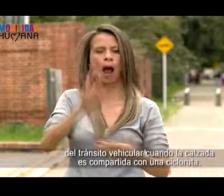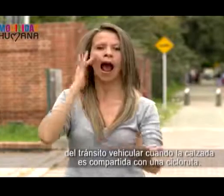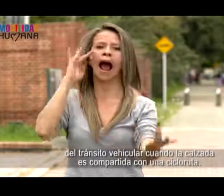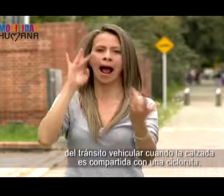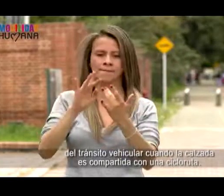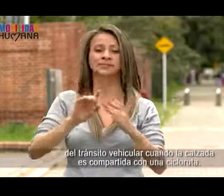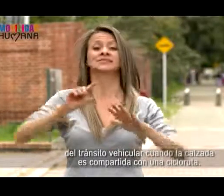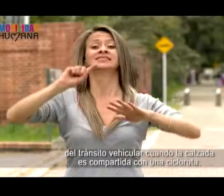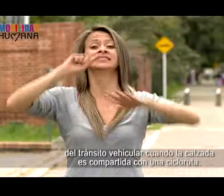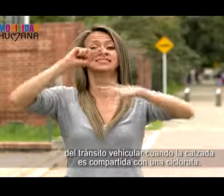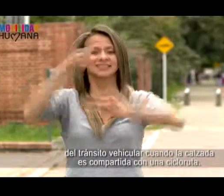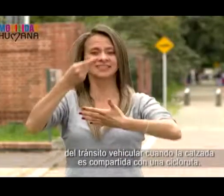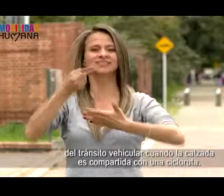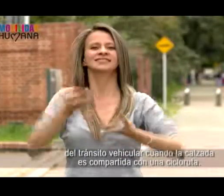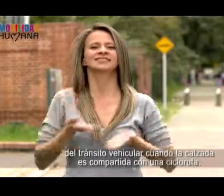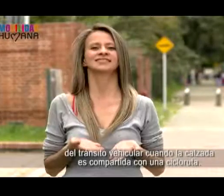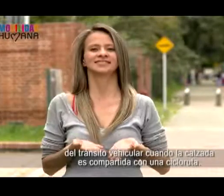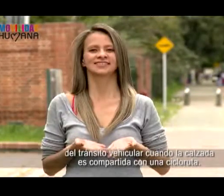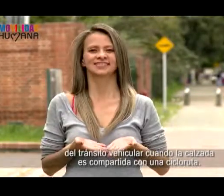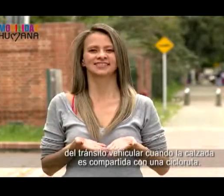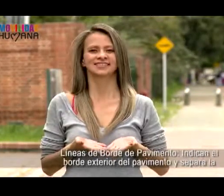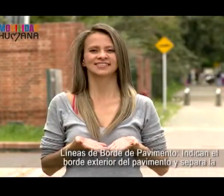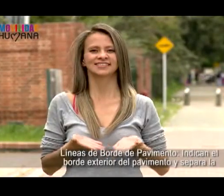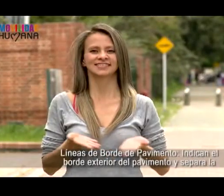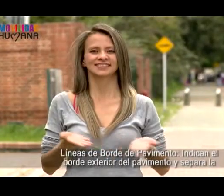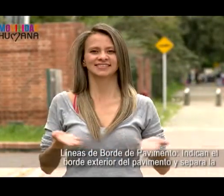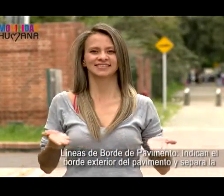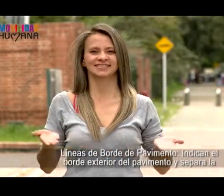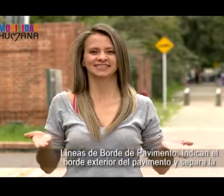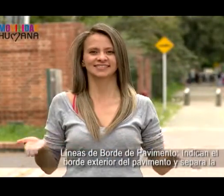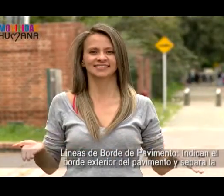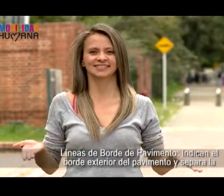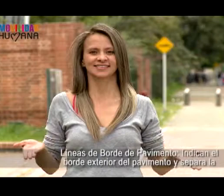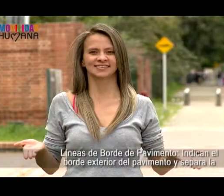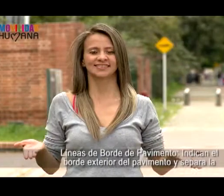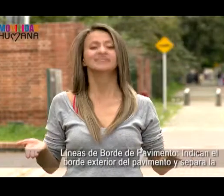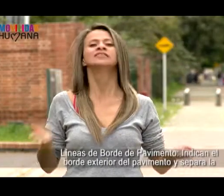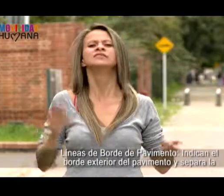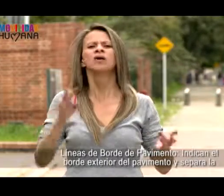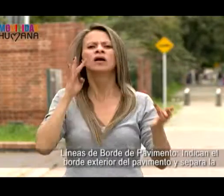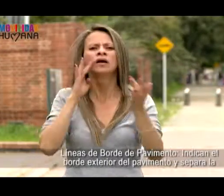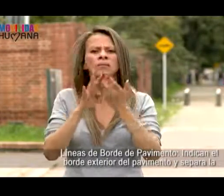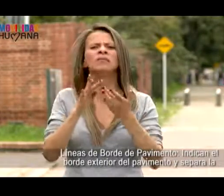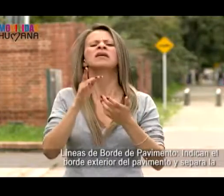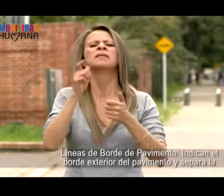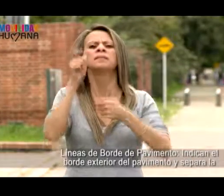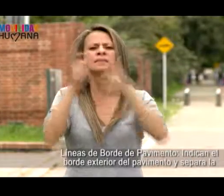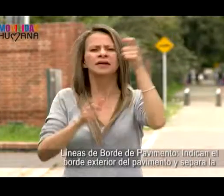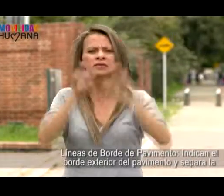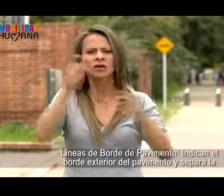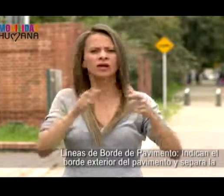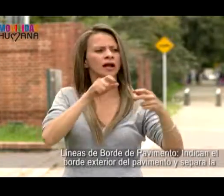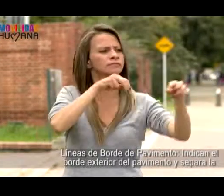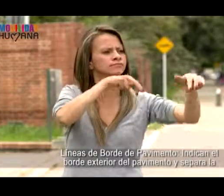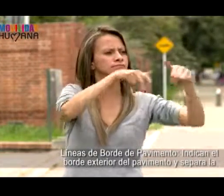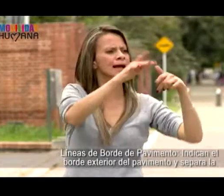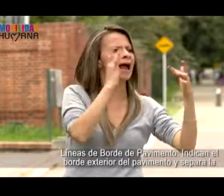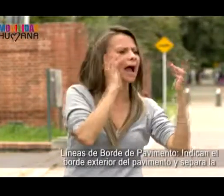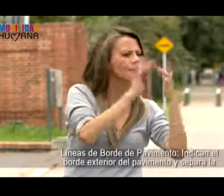es compartida con una ciclorruta. Líneas de borde de pavimento. Indica el borde exterior del pavimento y